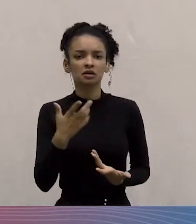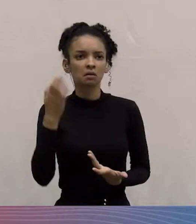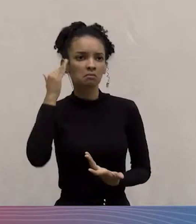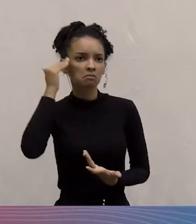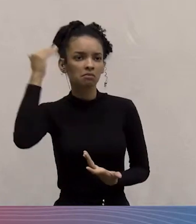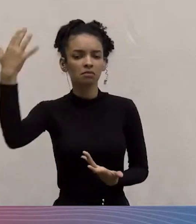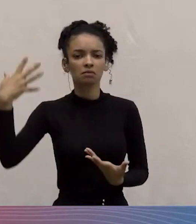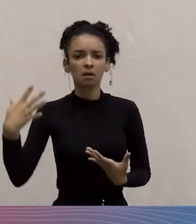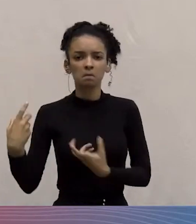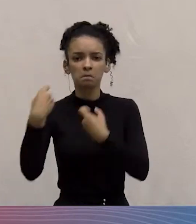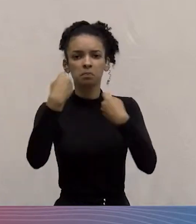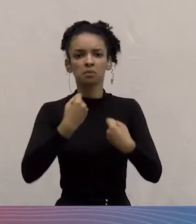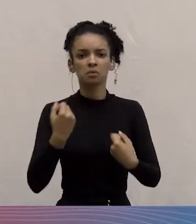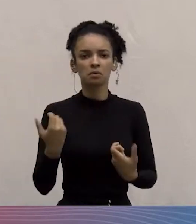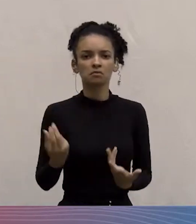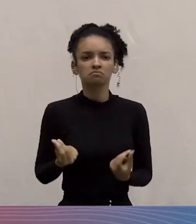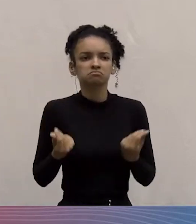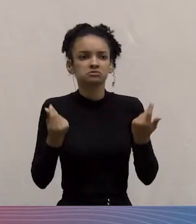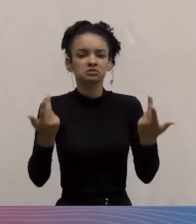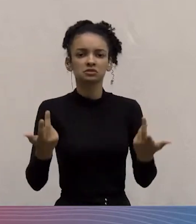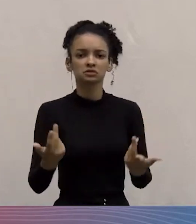poder.